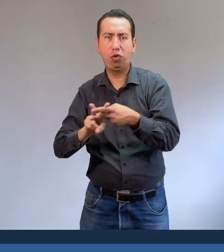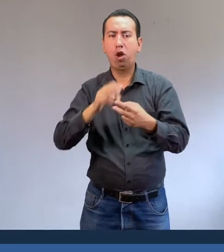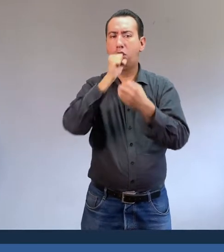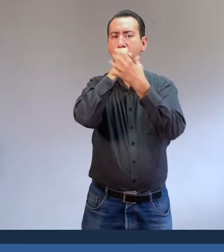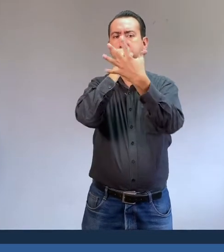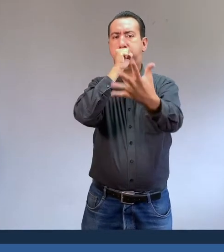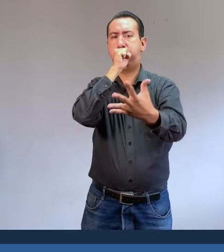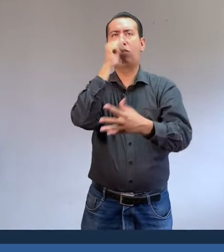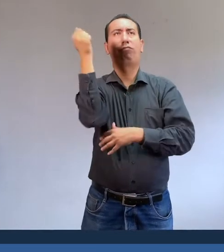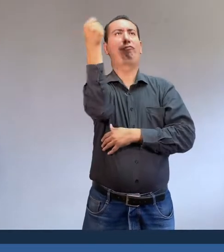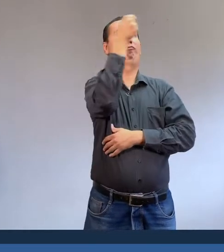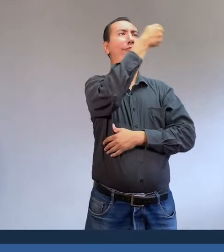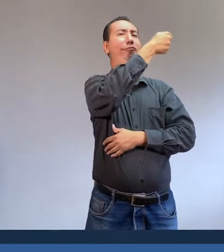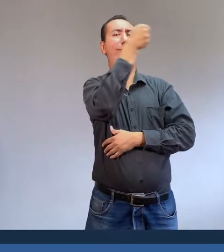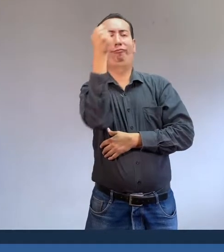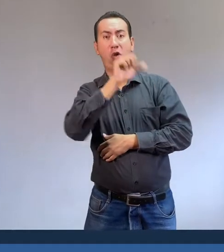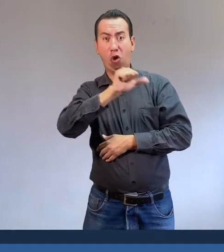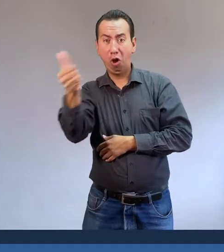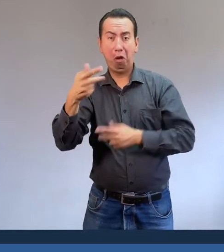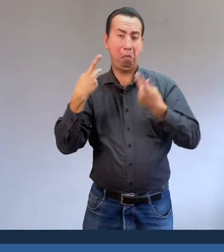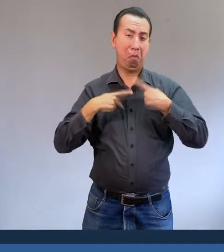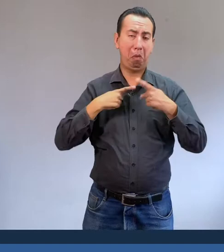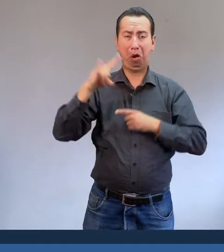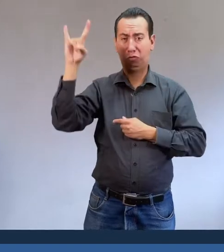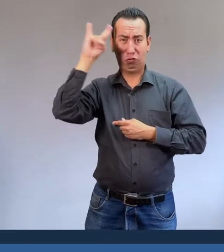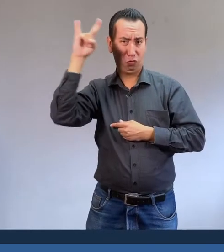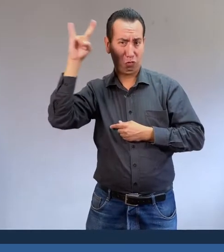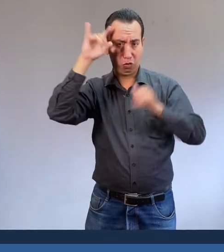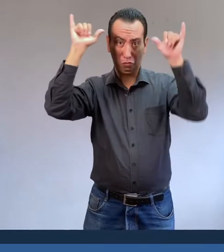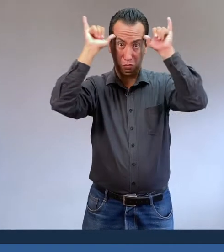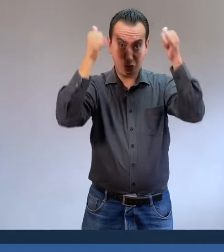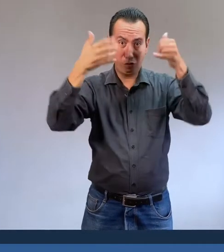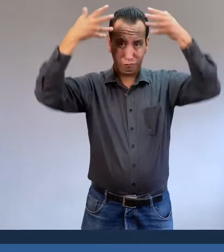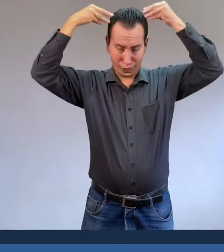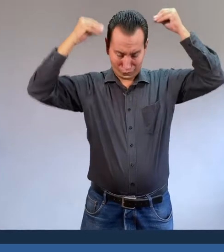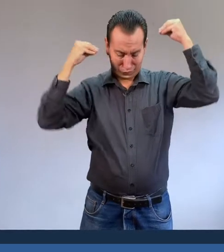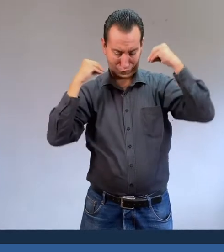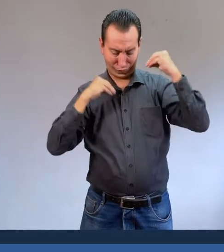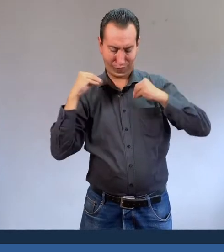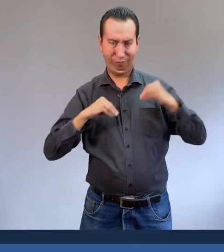que vuelan globos, así como otros disfrazados.